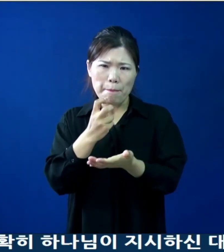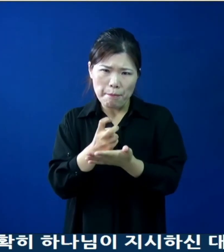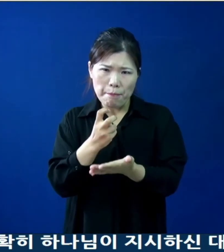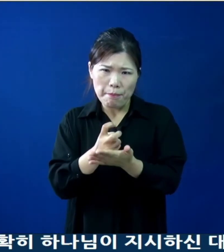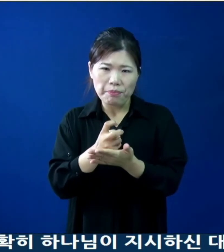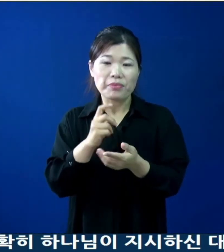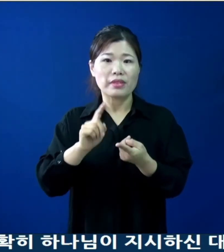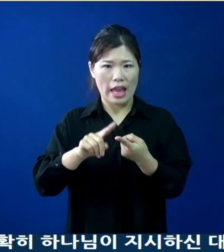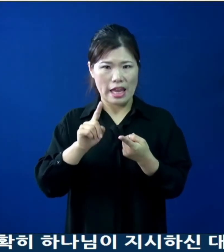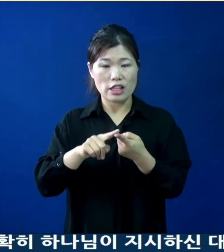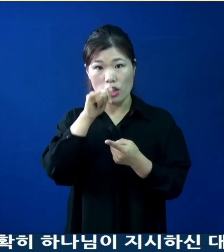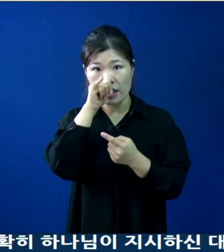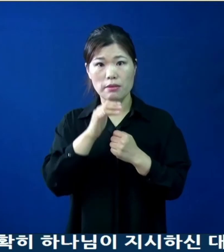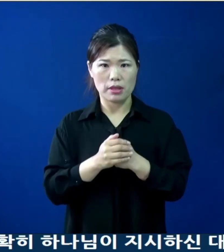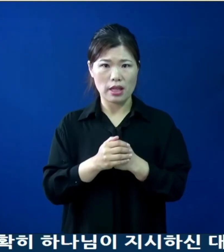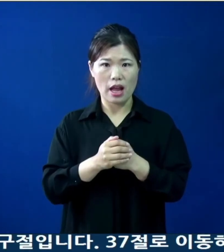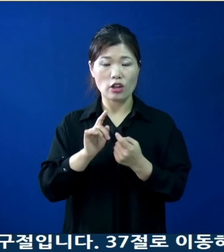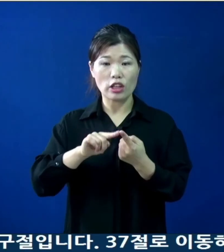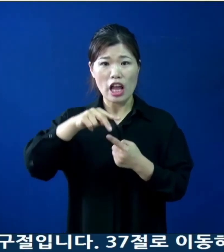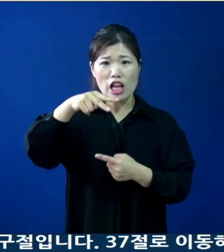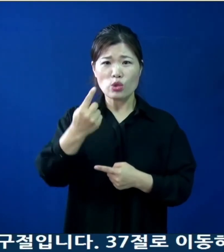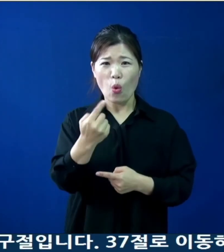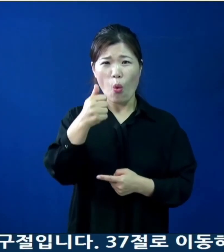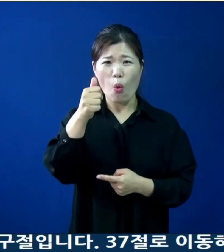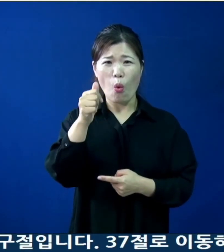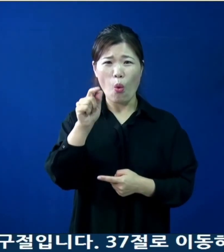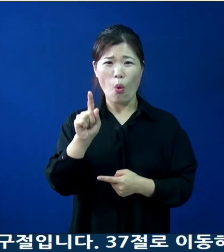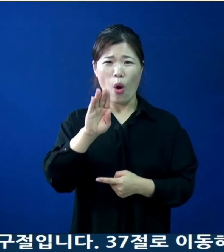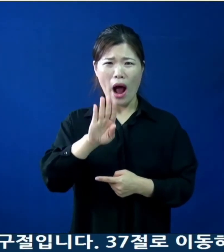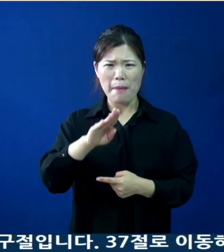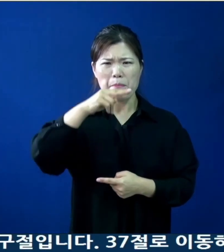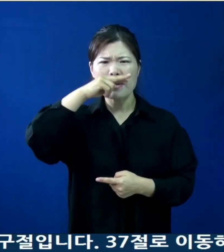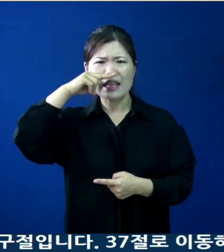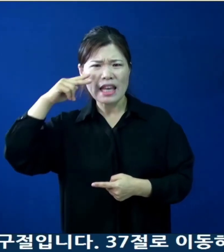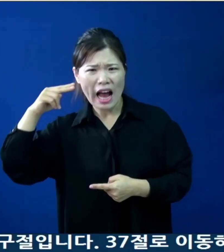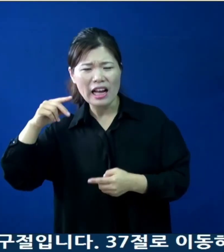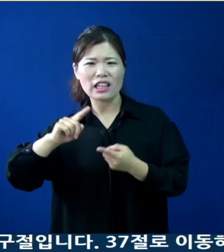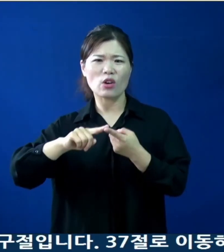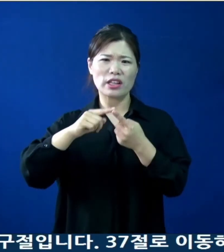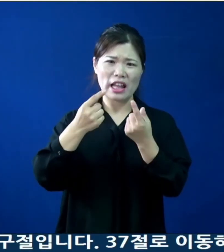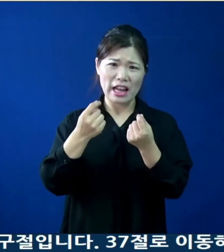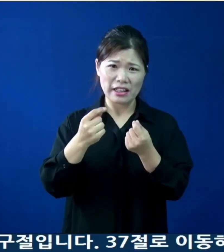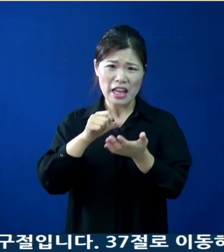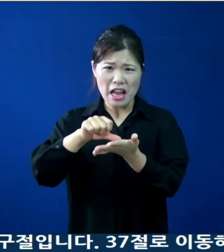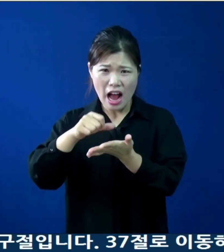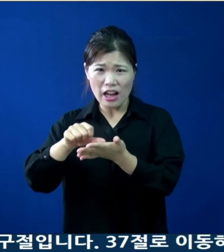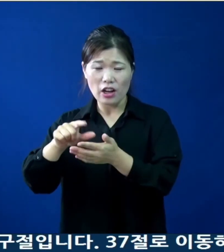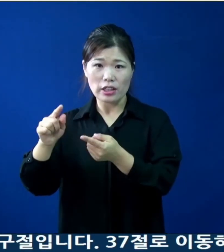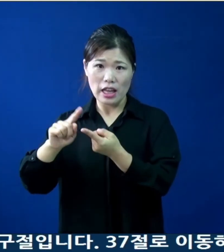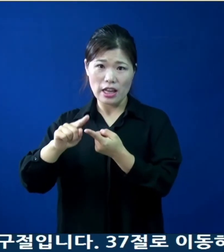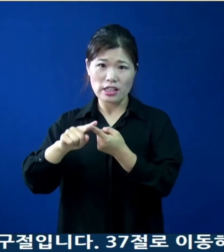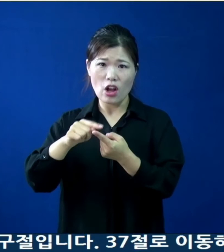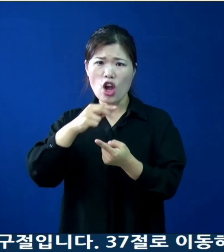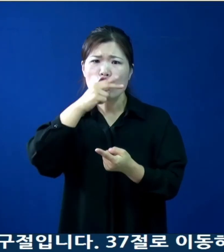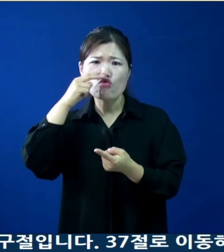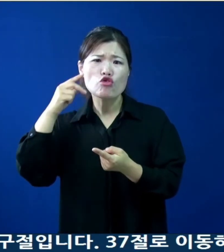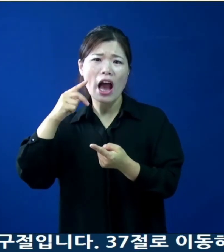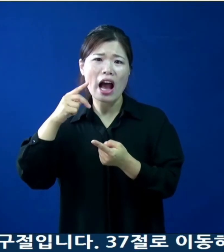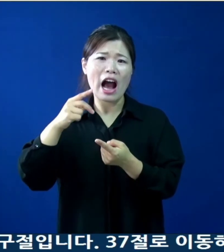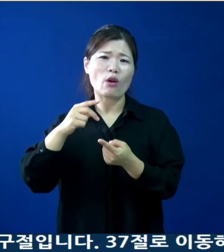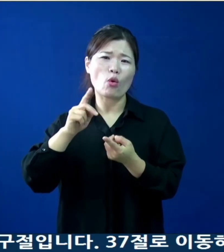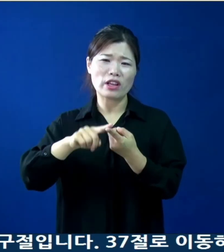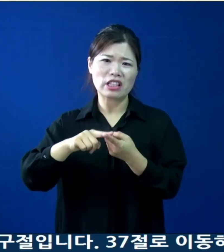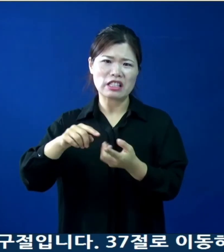있습니다. 소합향, 나감향, 풍자향 이런 상품들을 가져다가 유향과 함께 섞어 만든다. 이걸 우리가 어떻게